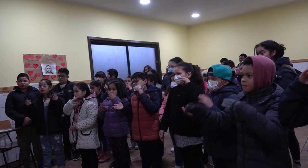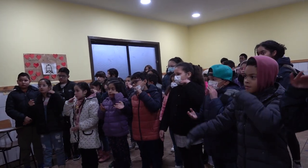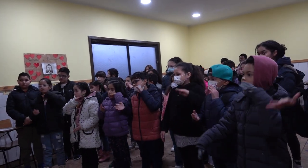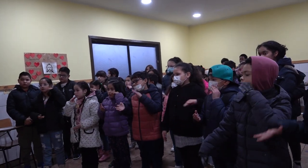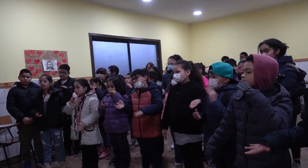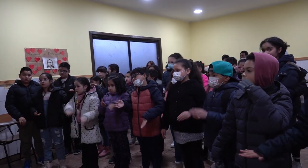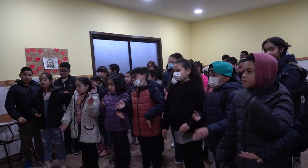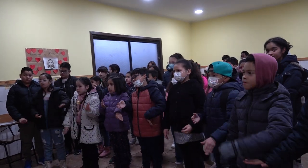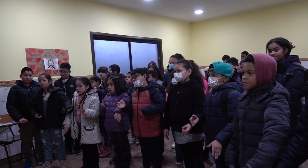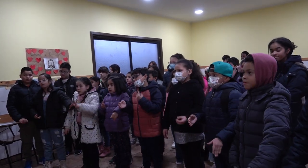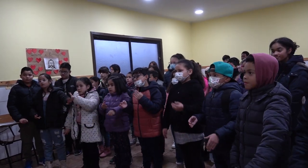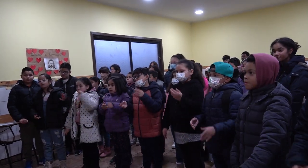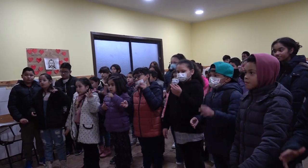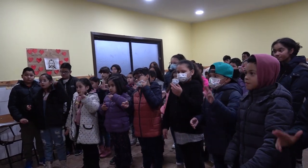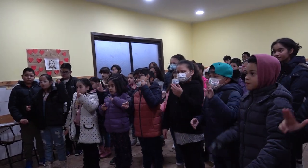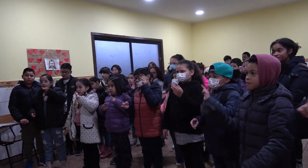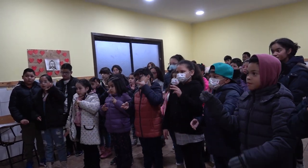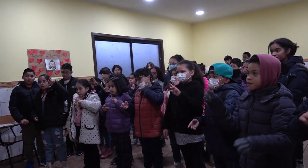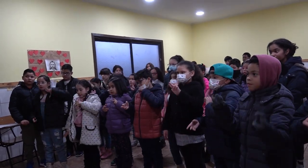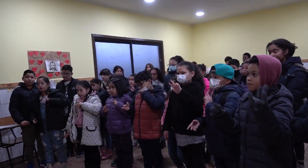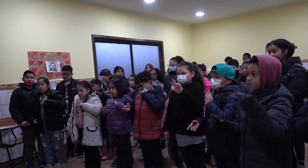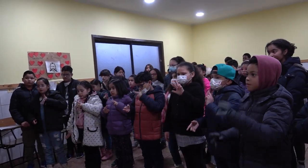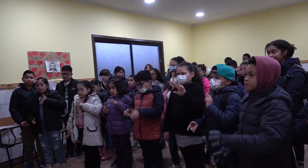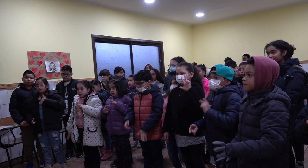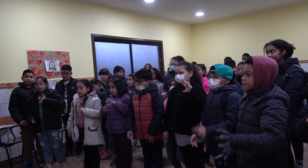los niños del